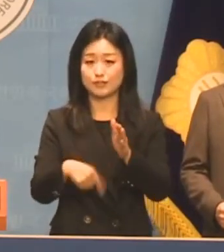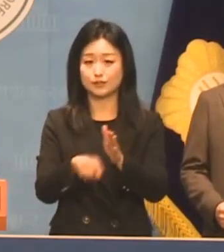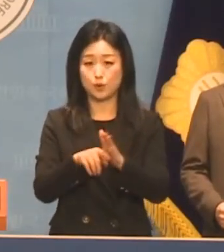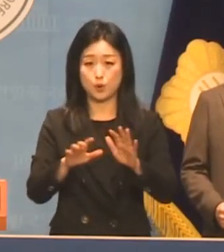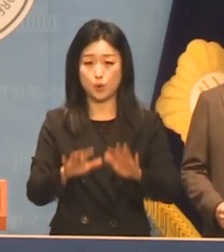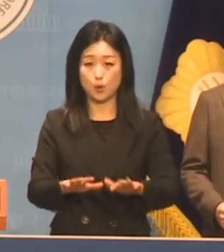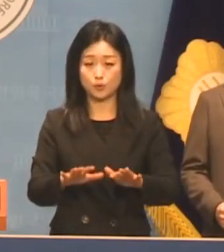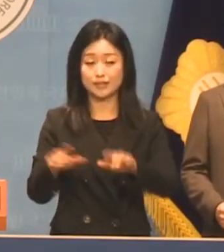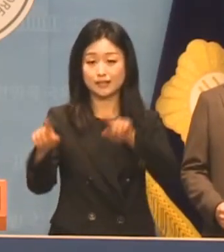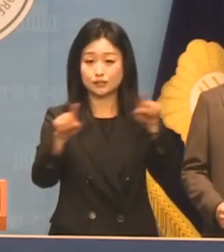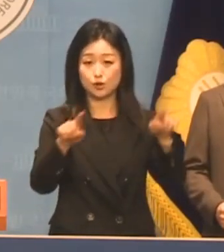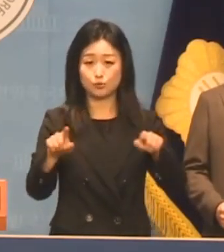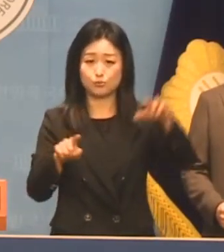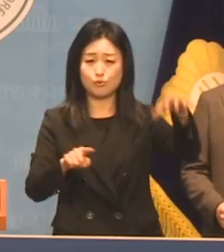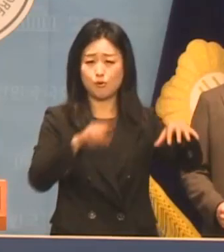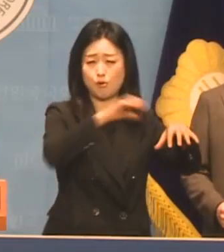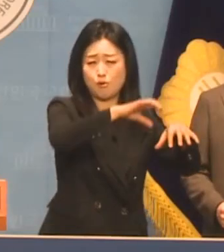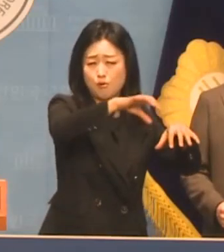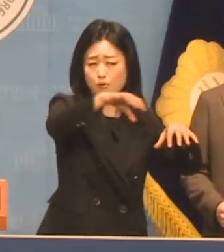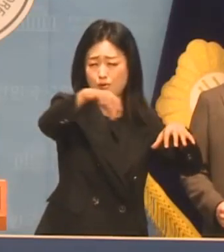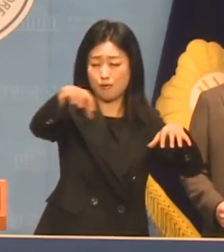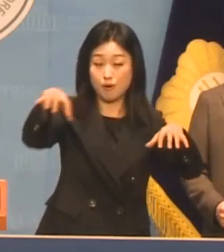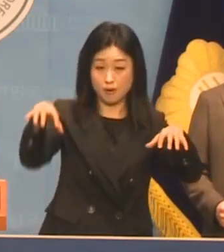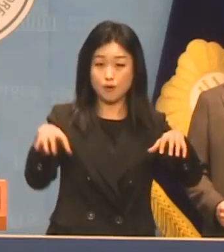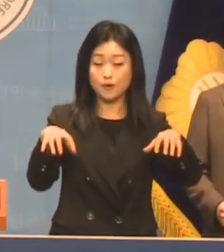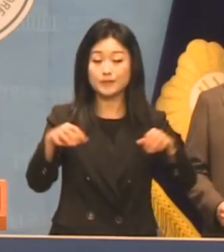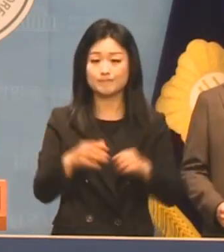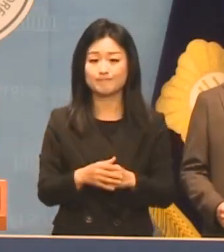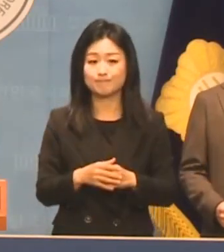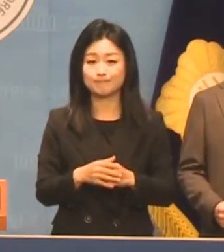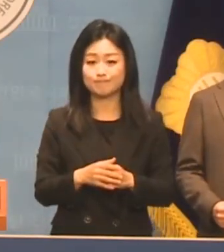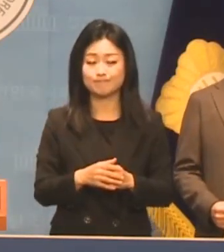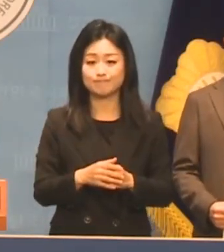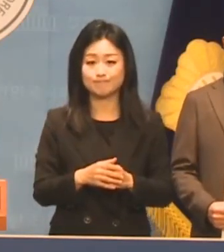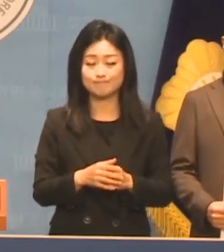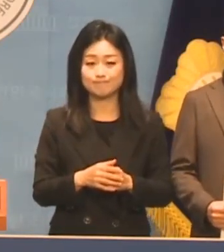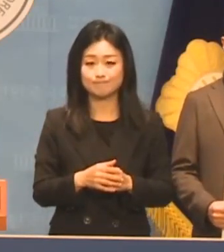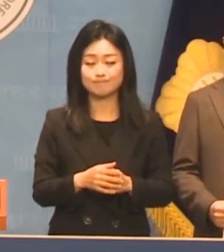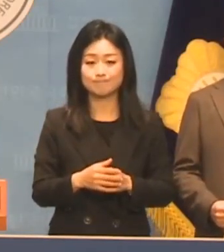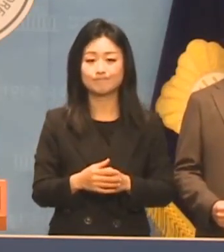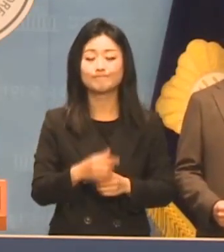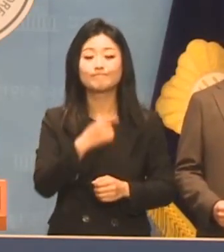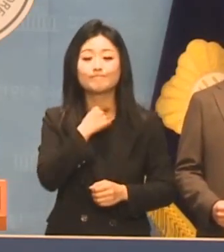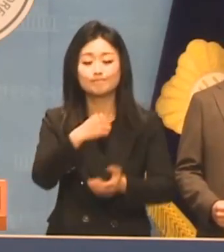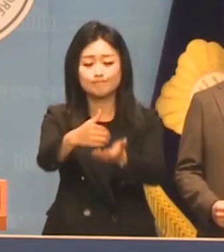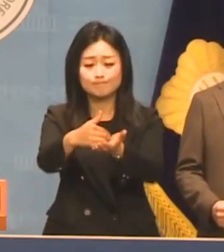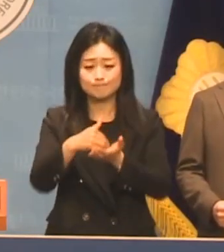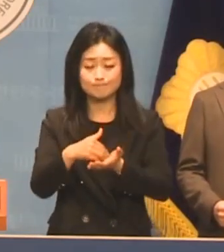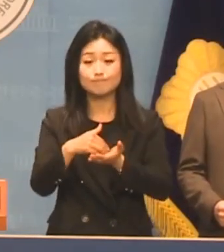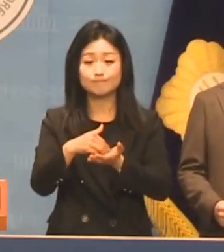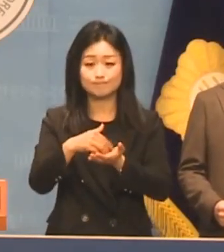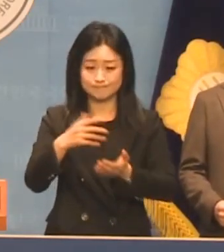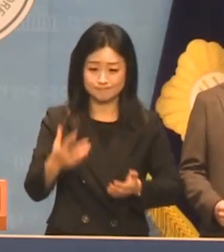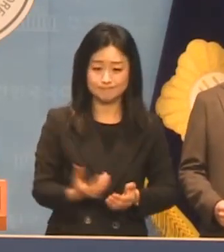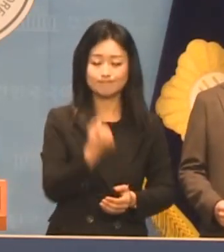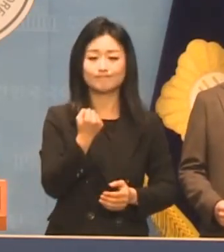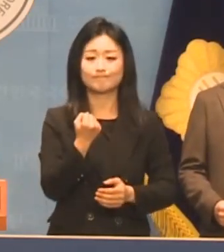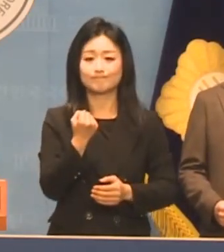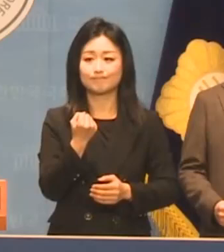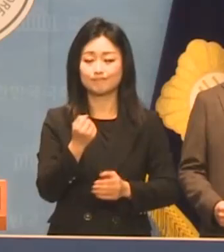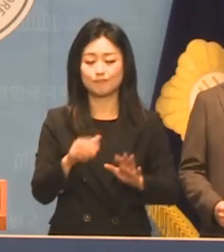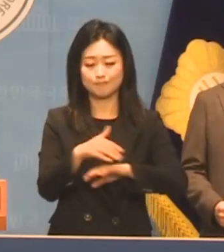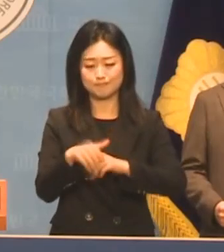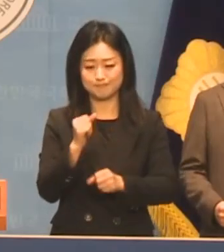오늘 전국 각지에서 소상공인의 목소리를 대변하기 위해 민생경제 회복을 위한